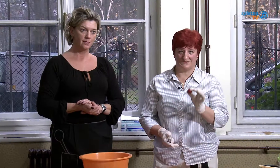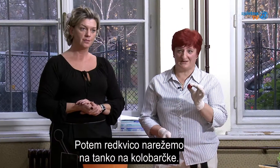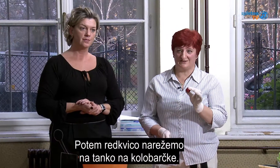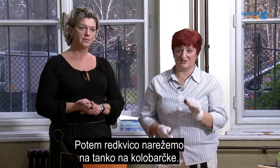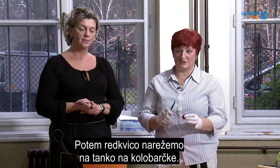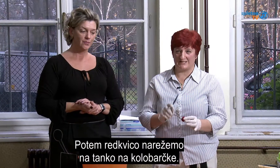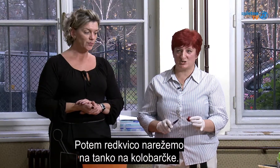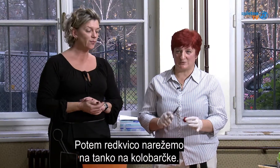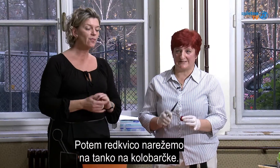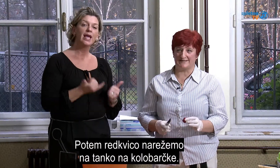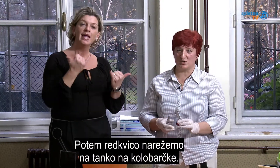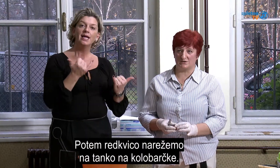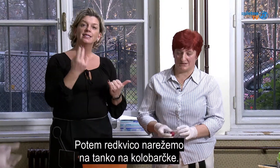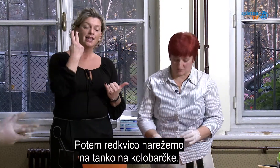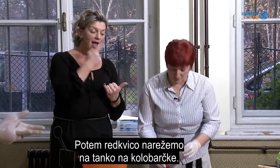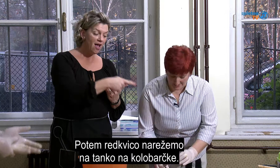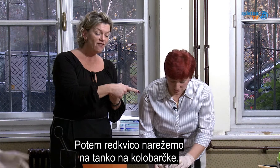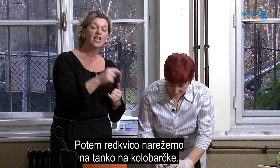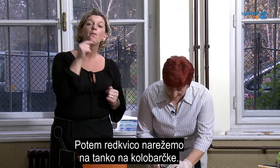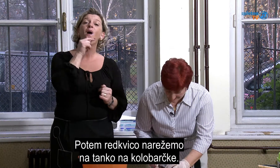Potem redkvico narežemo na tanko na kolobarčke.